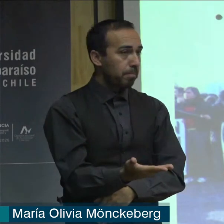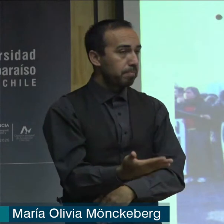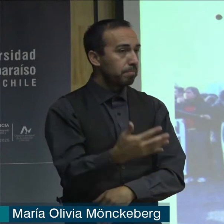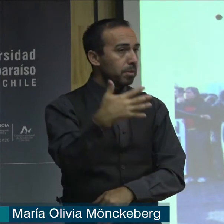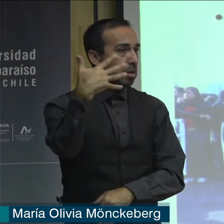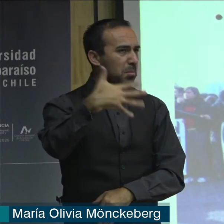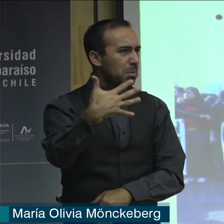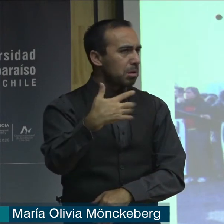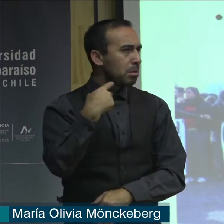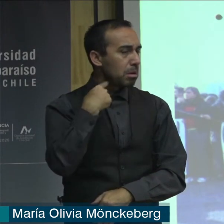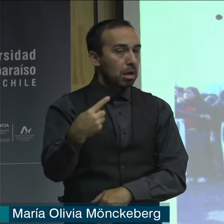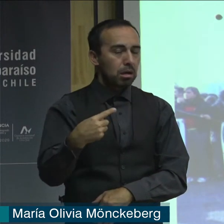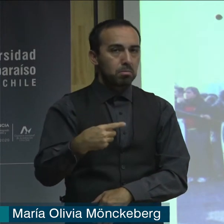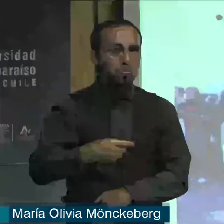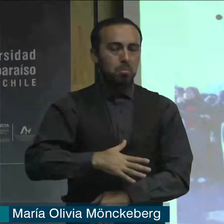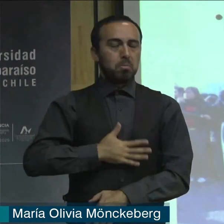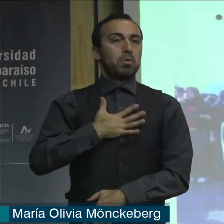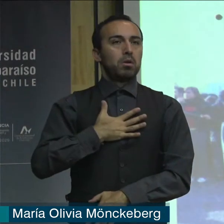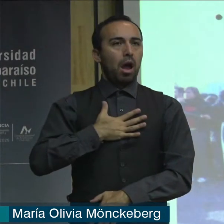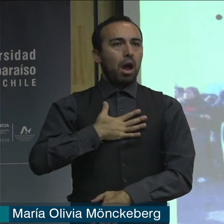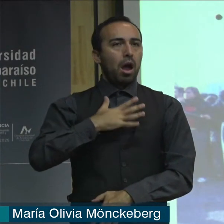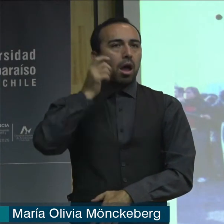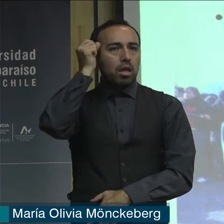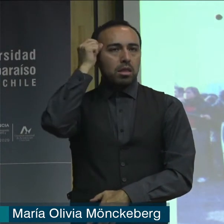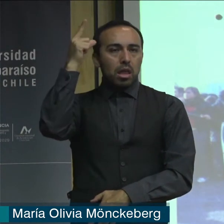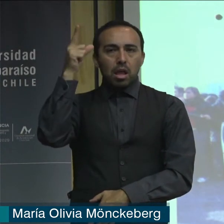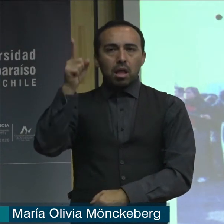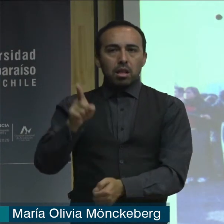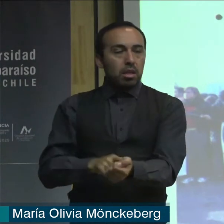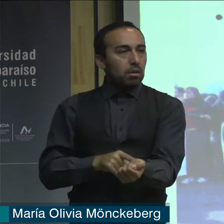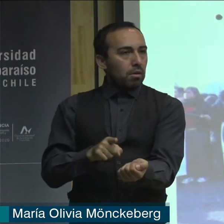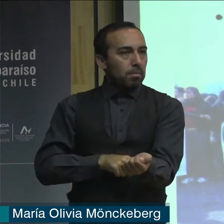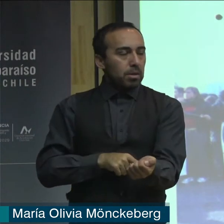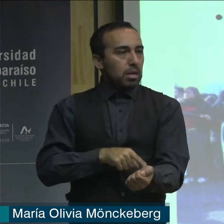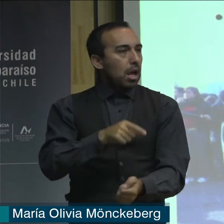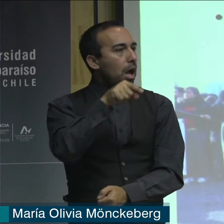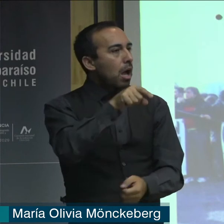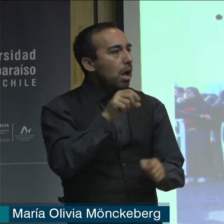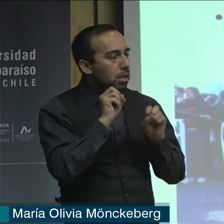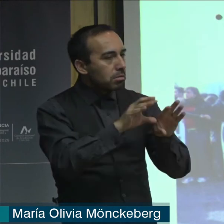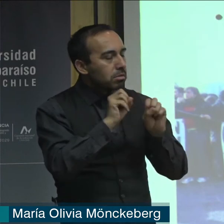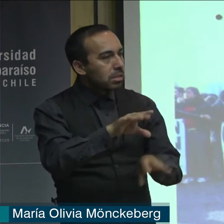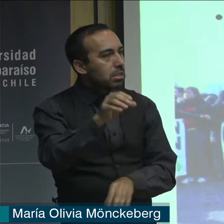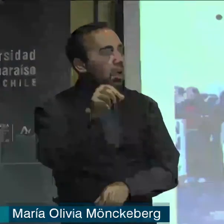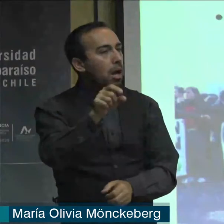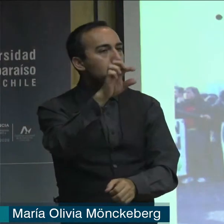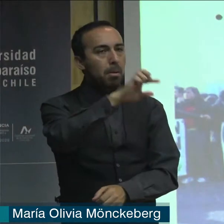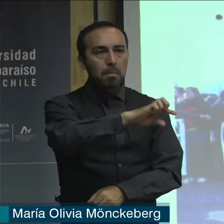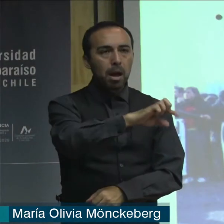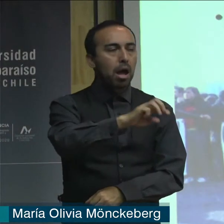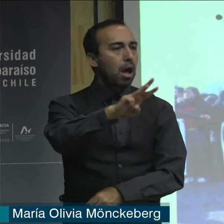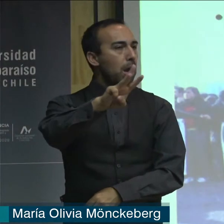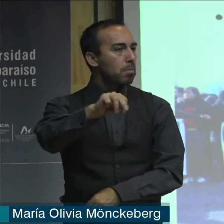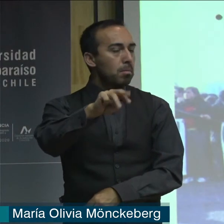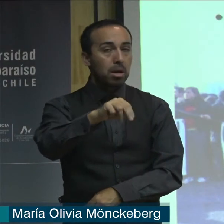remese a la familia remese a los padres a las madres que